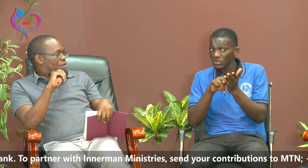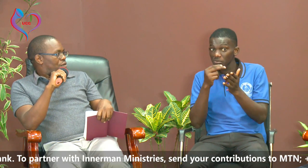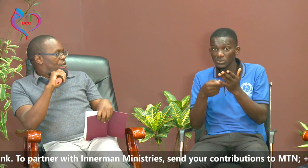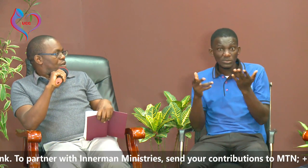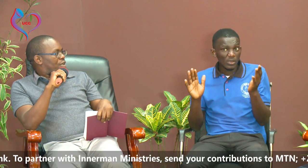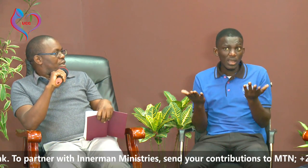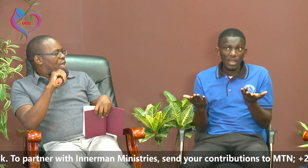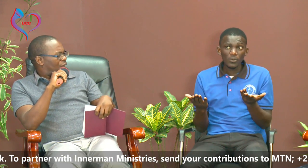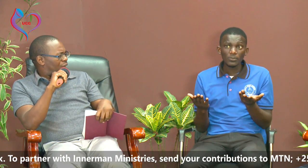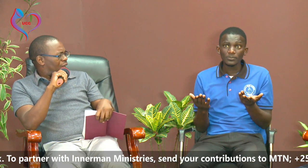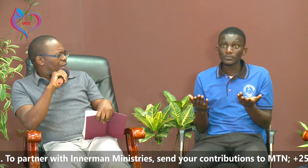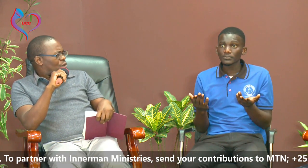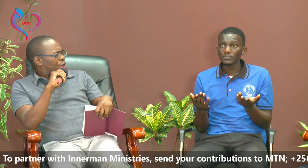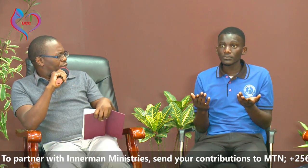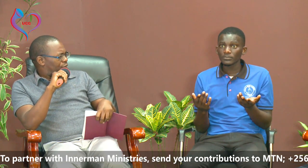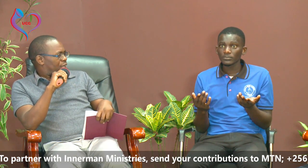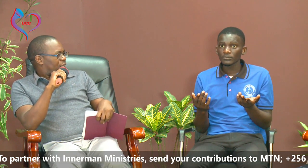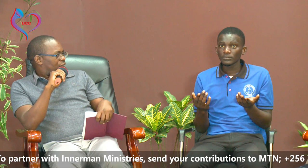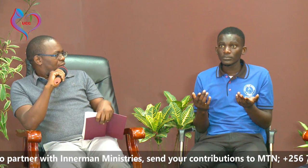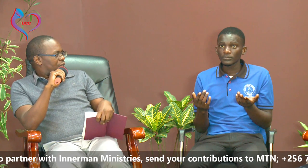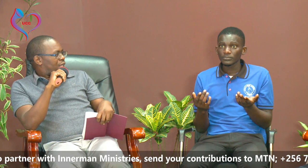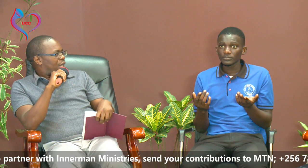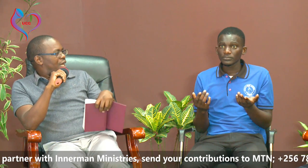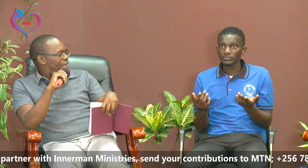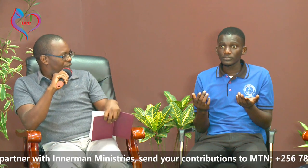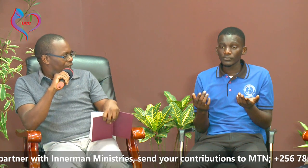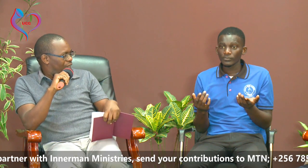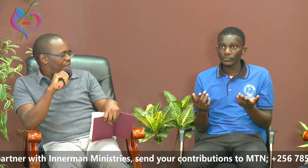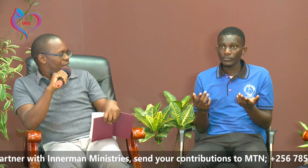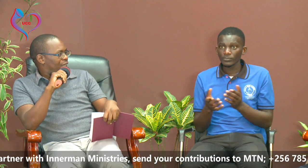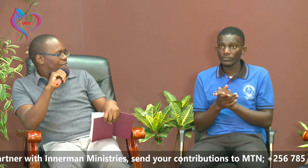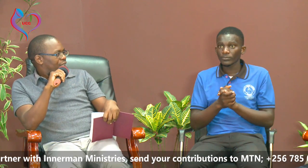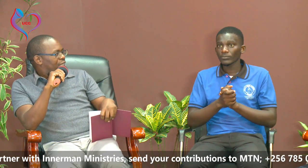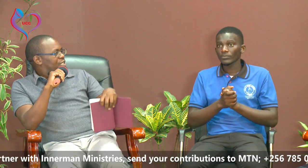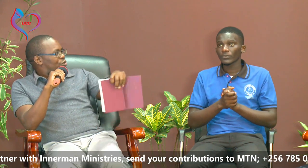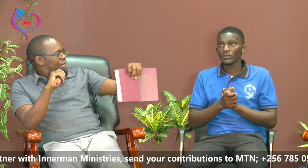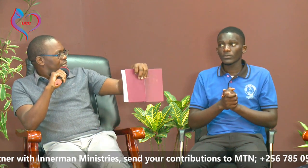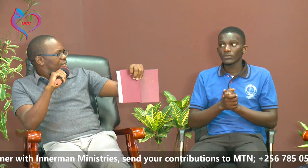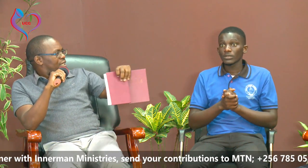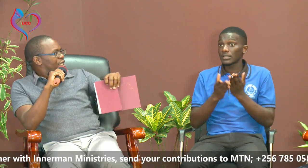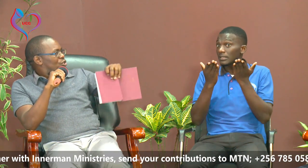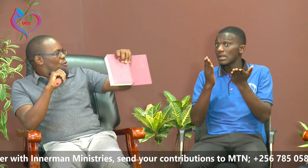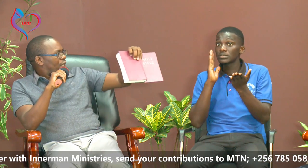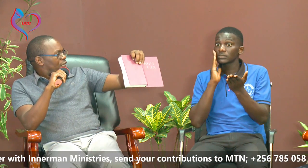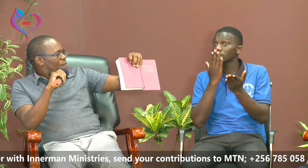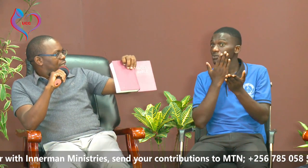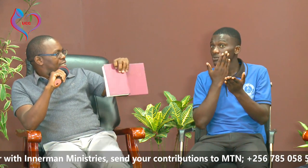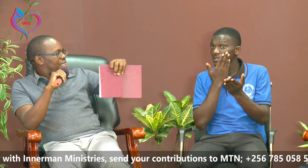atengoli ye waddeyo levo ye kulevo ye naba nga soji sumisa kulevo ye there is grace, there is what, but there is